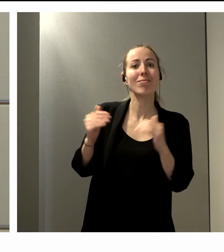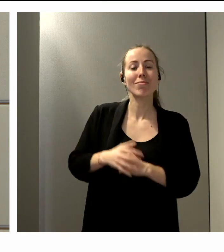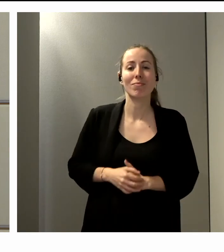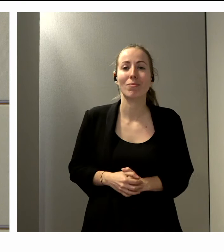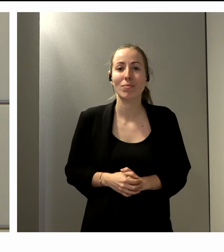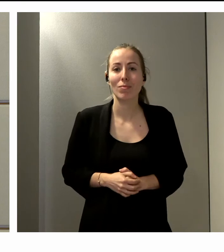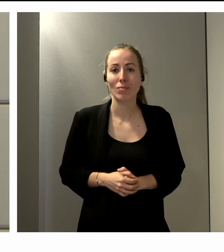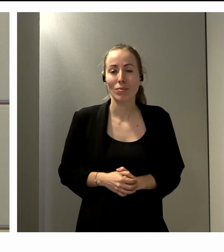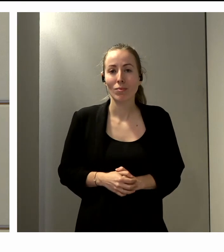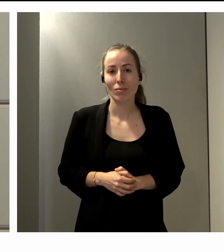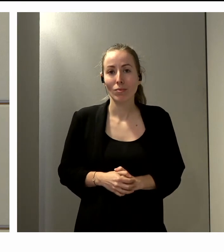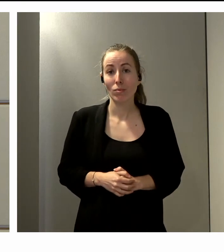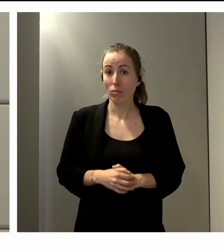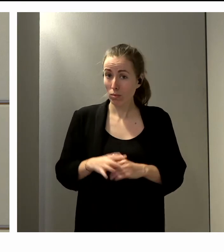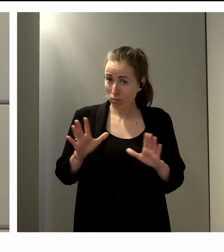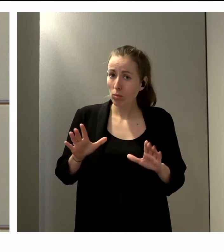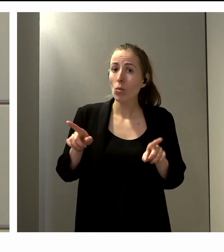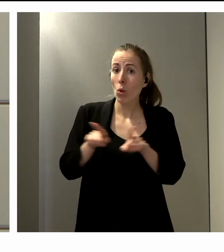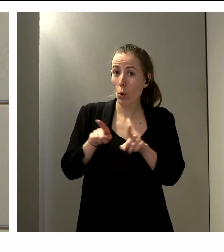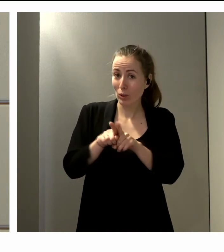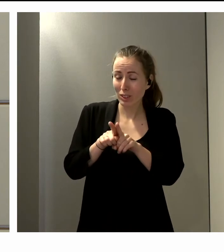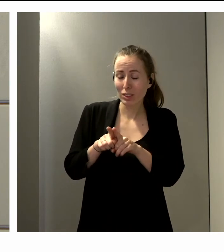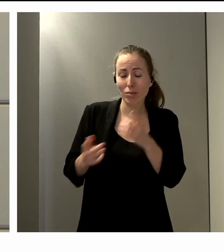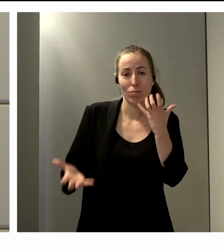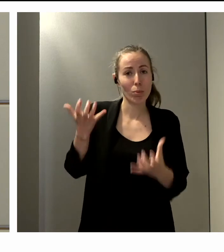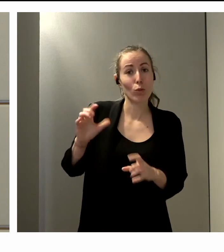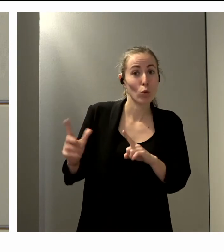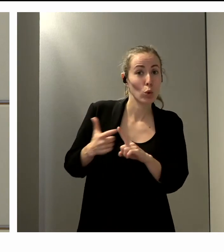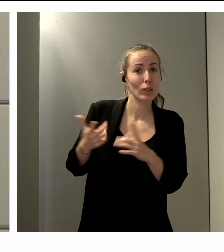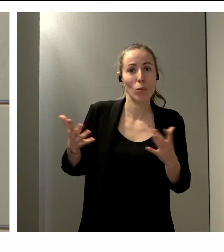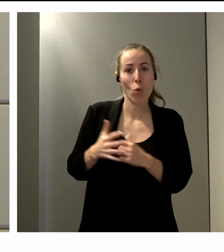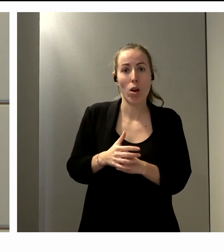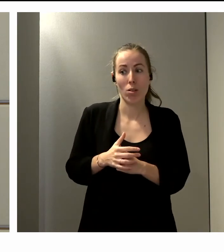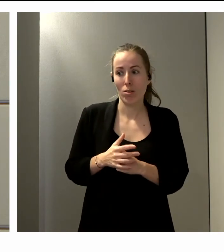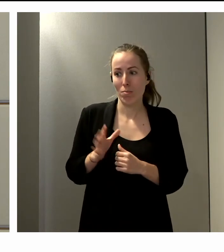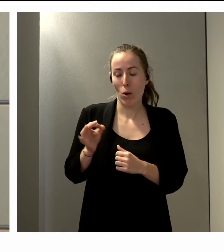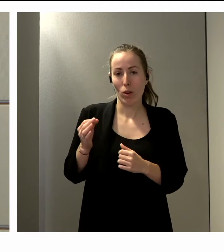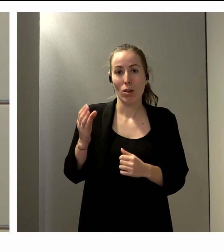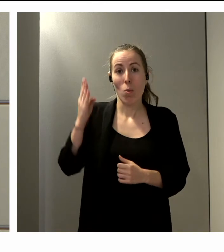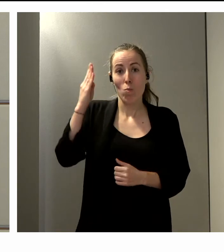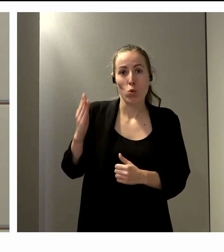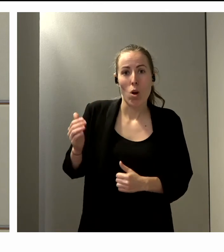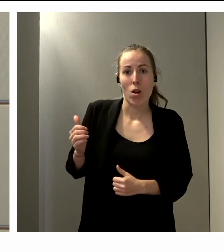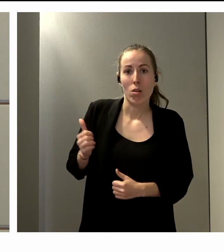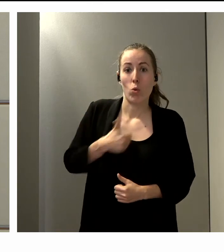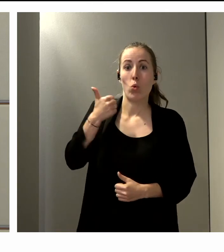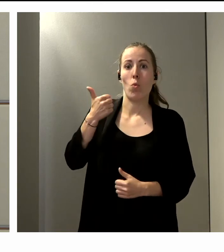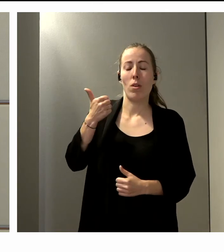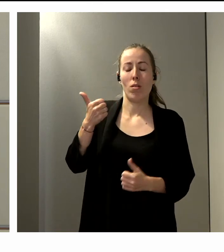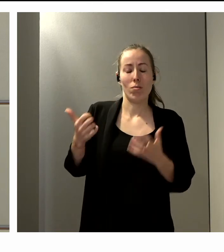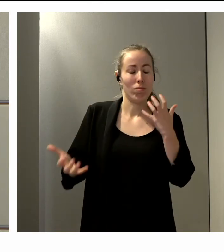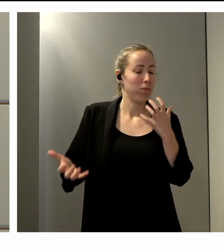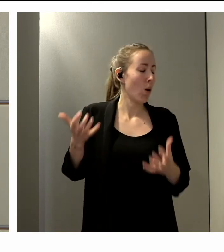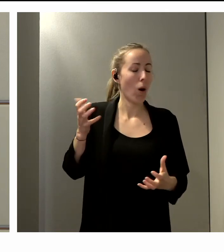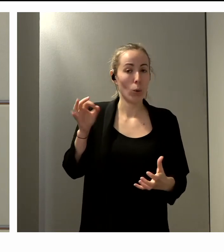c'est qu'elle a renforcé la nécessité d'autonomie, ce qui n'est pas forcément évident pour tous les jeunes. On